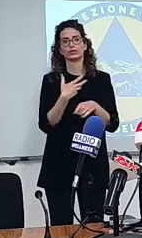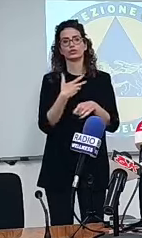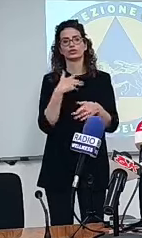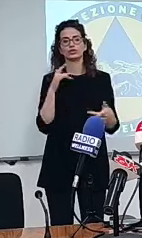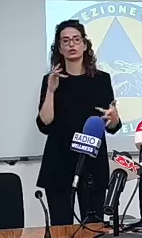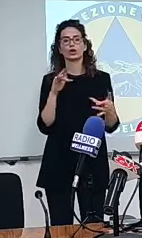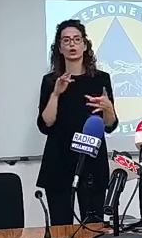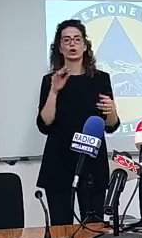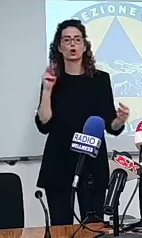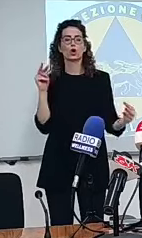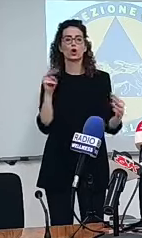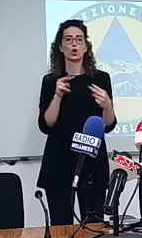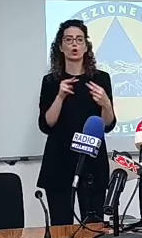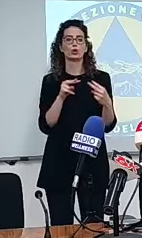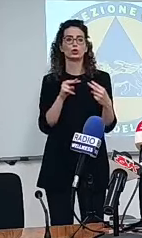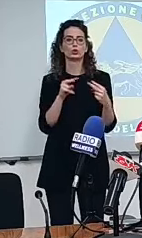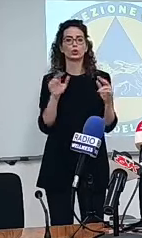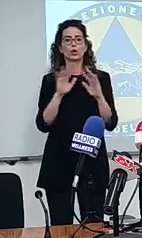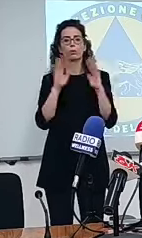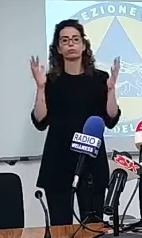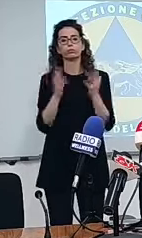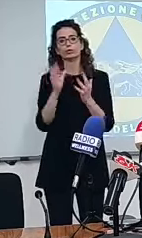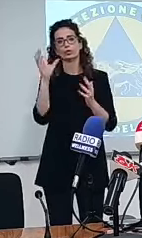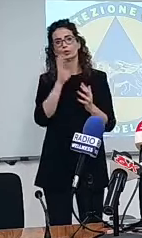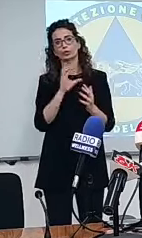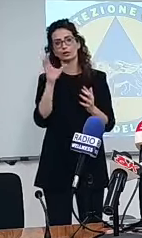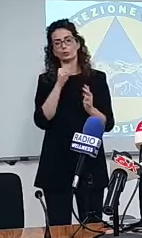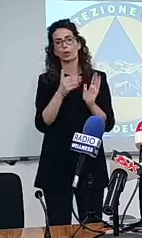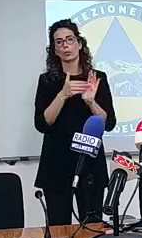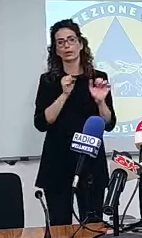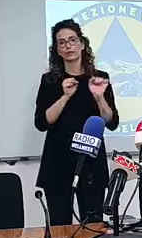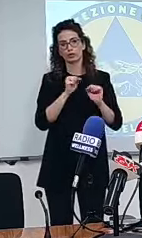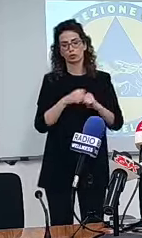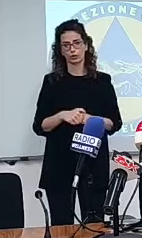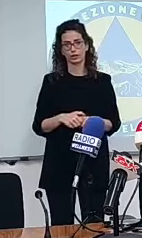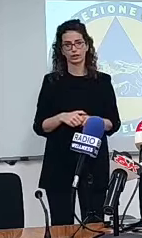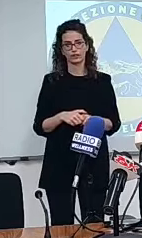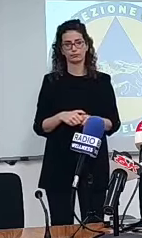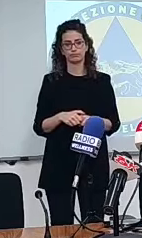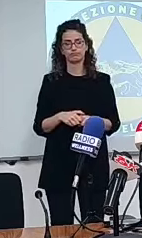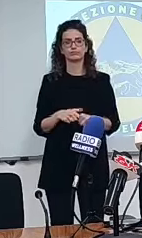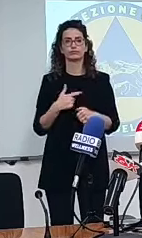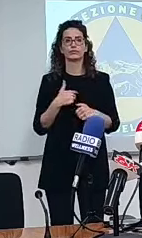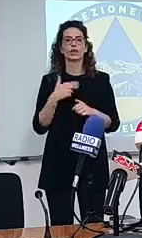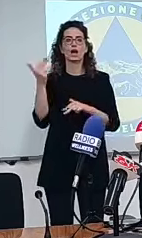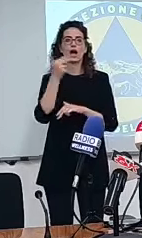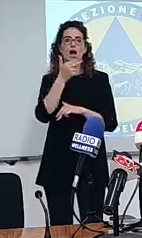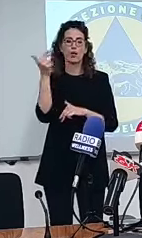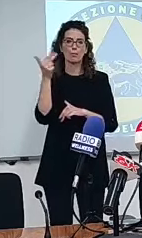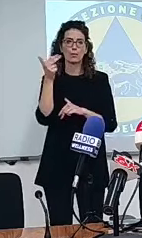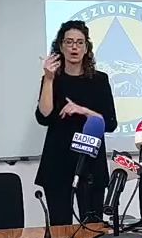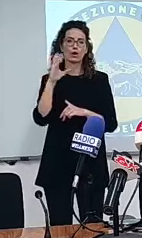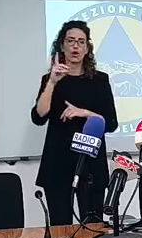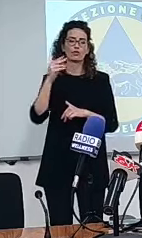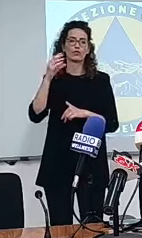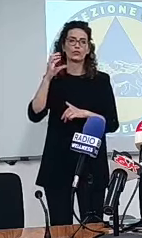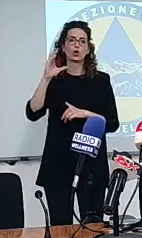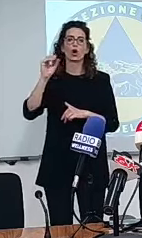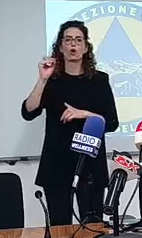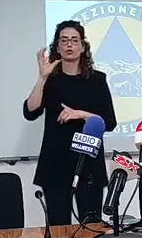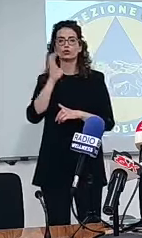con il mondo del turismo e la prevenzione, quindi con Federalberghi,